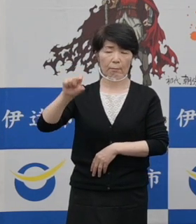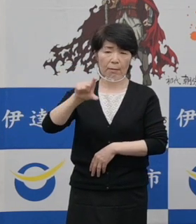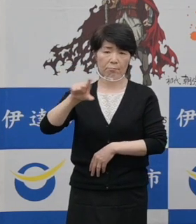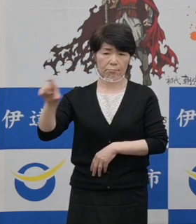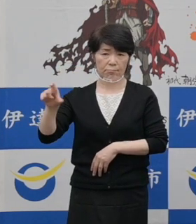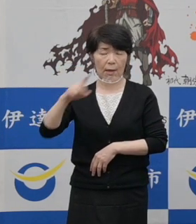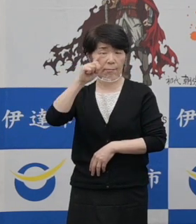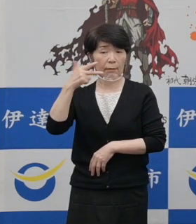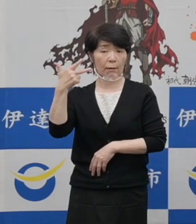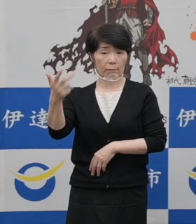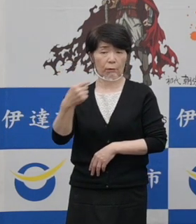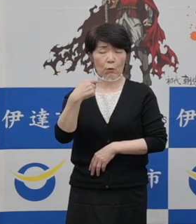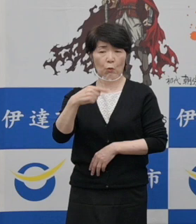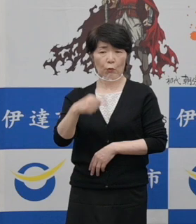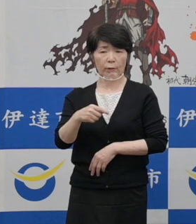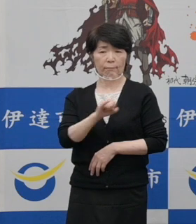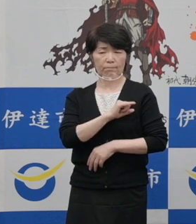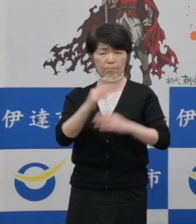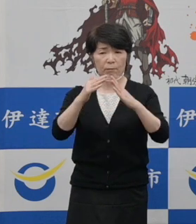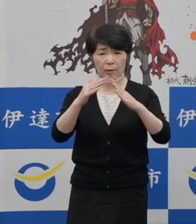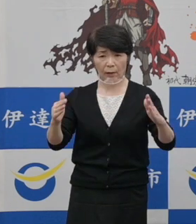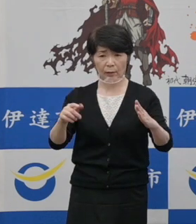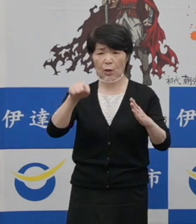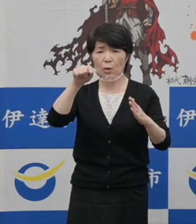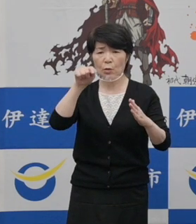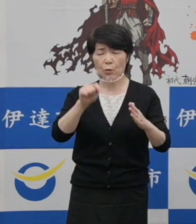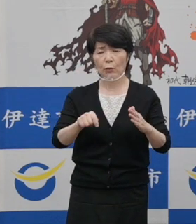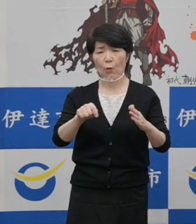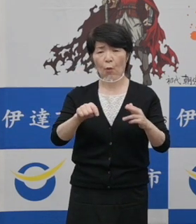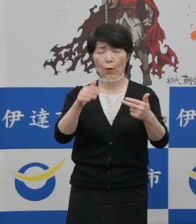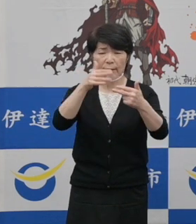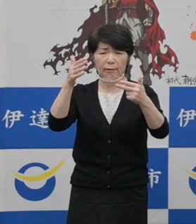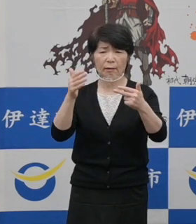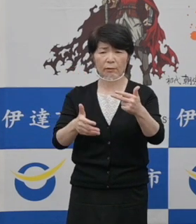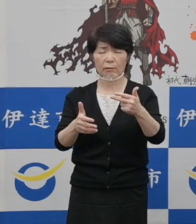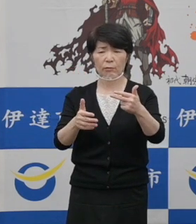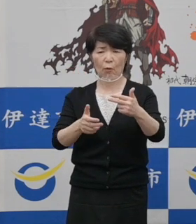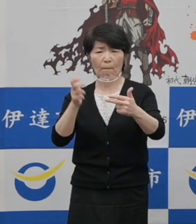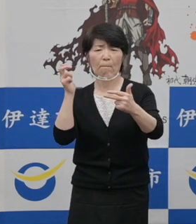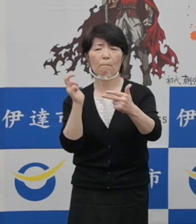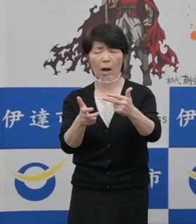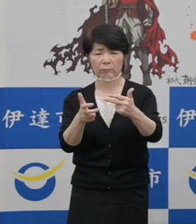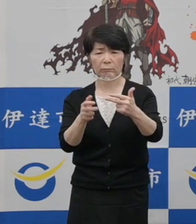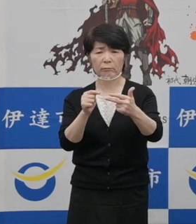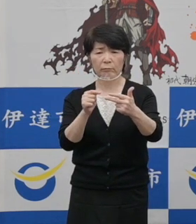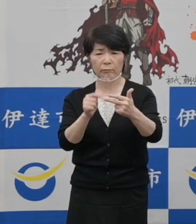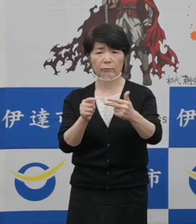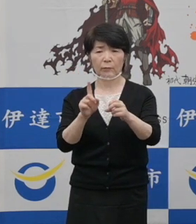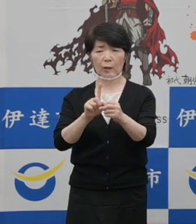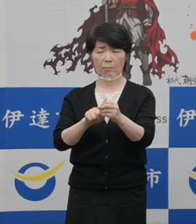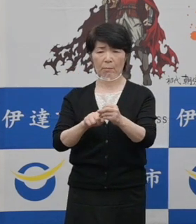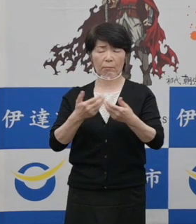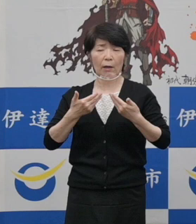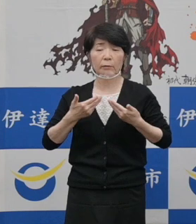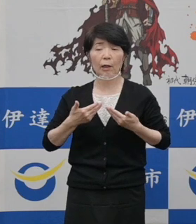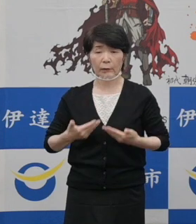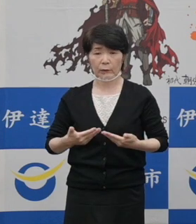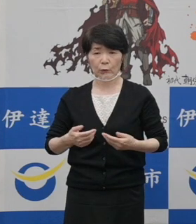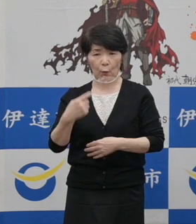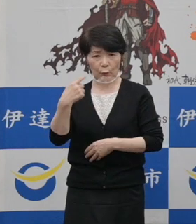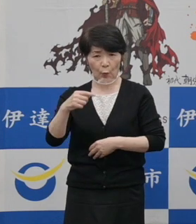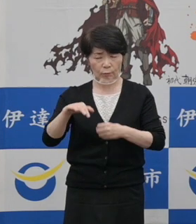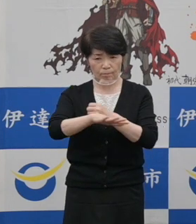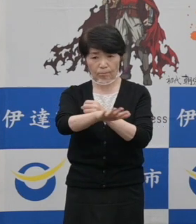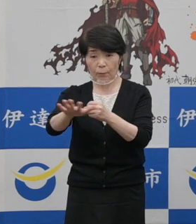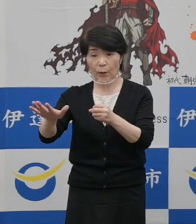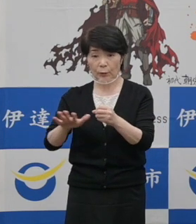におきましては、教育施設の耐震化計画に基づきまして 安全安心な教育環境の整備を